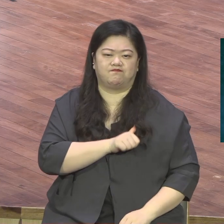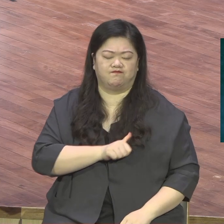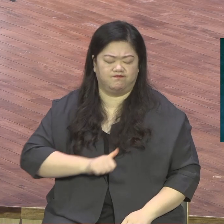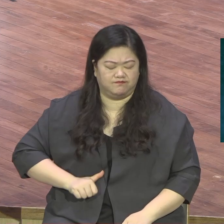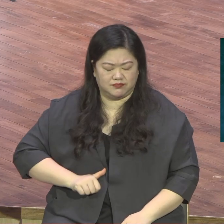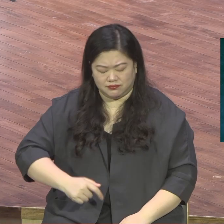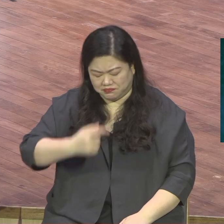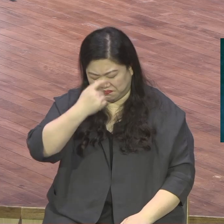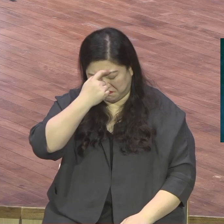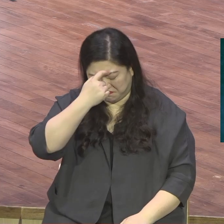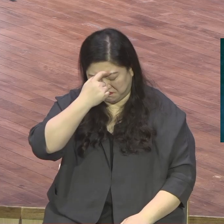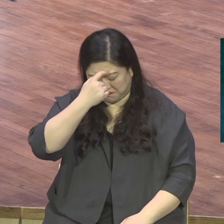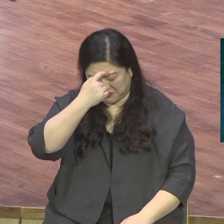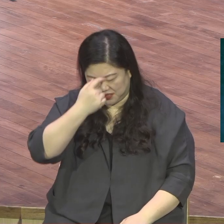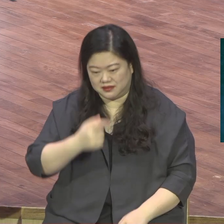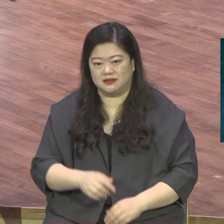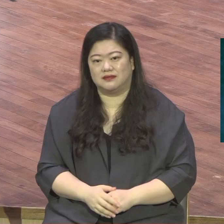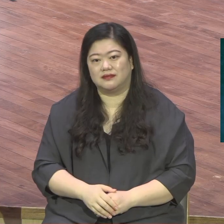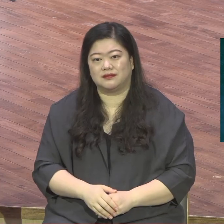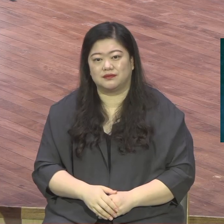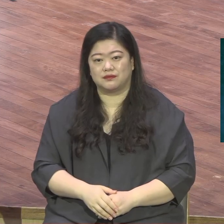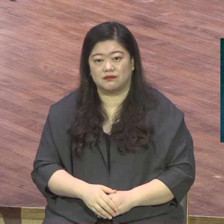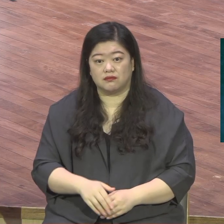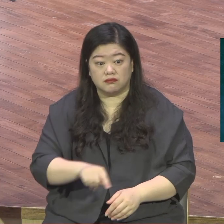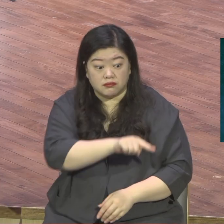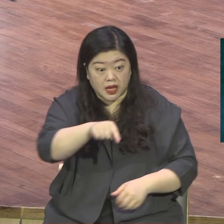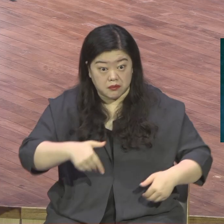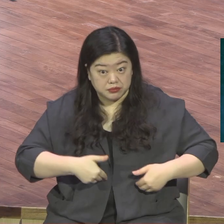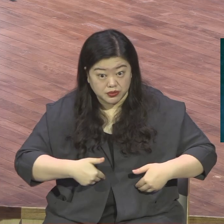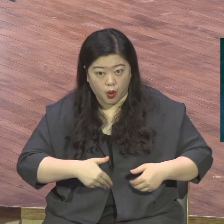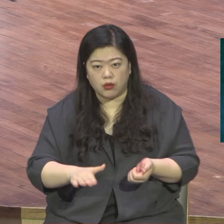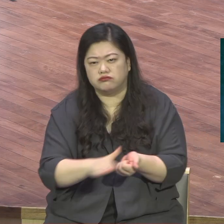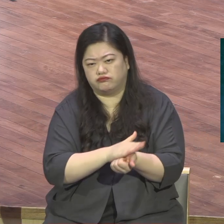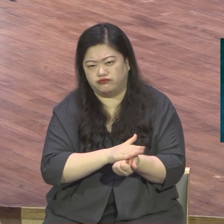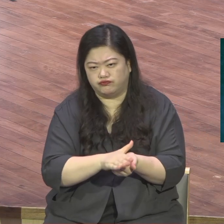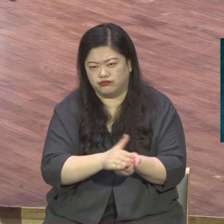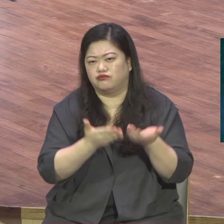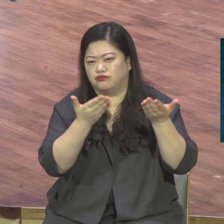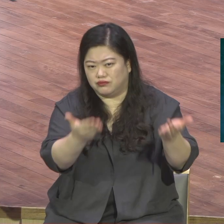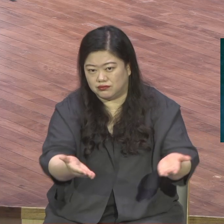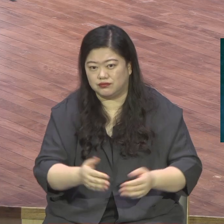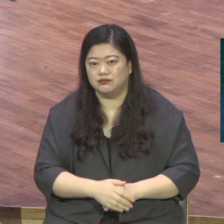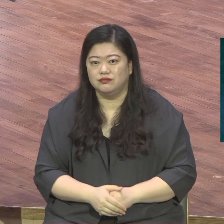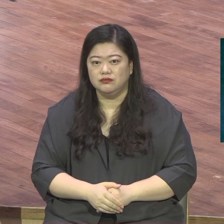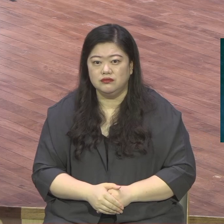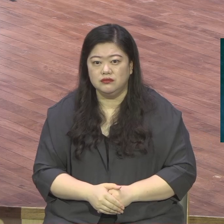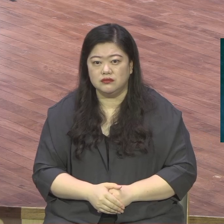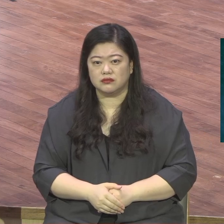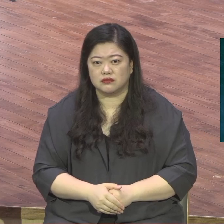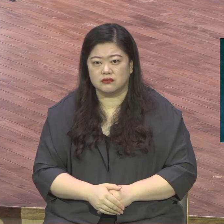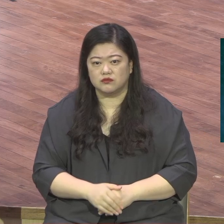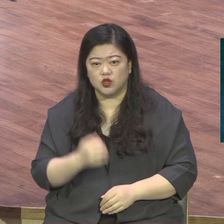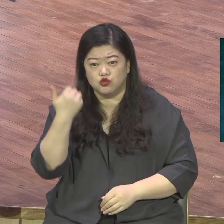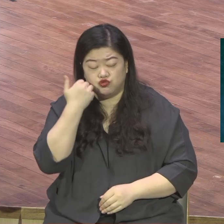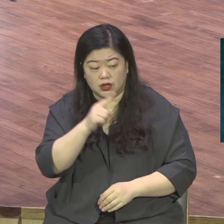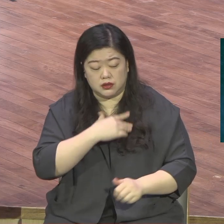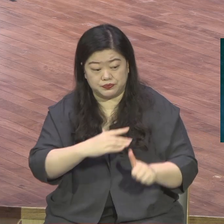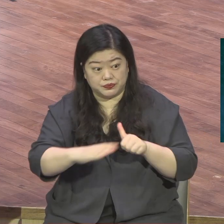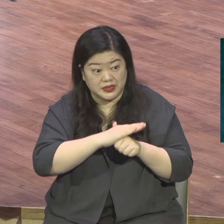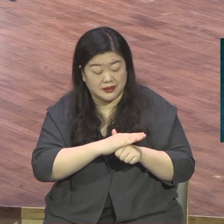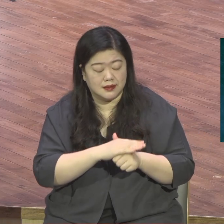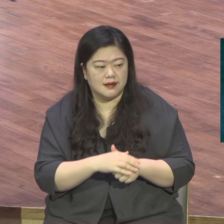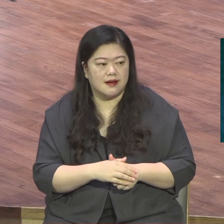기도에 항상 힘쓰며 성도들에 쓸 것을 공급하며 손대접하기를 힘쓰라. 너희를 박해하는 자를